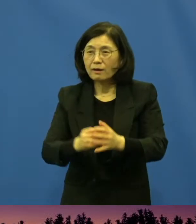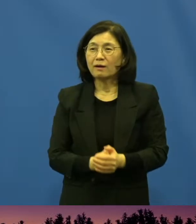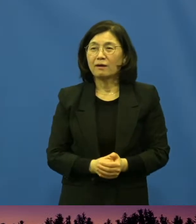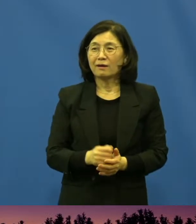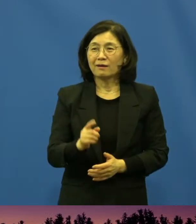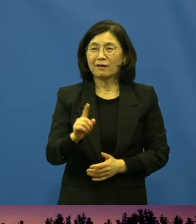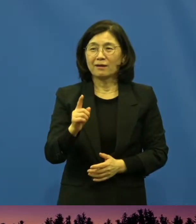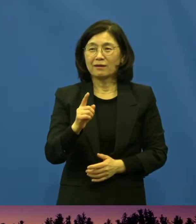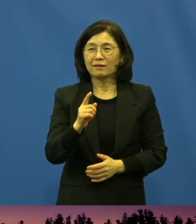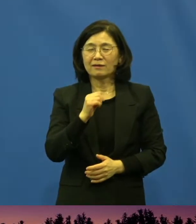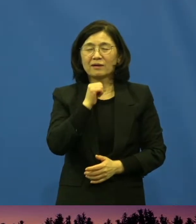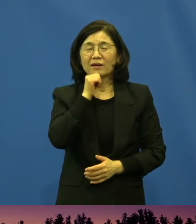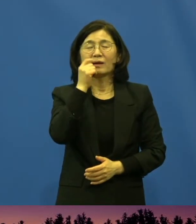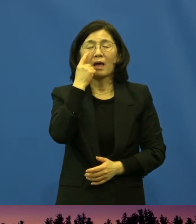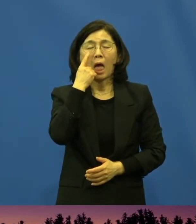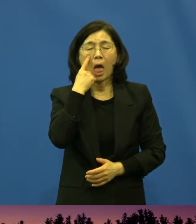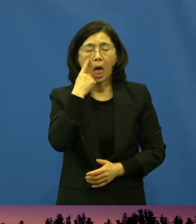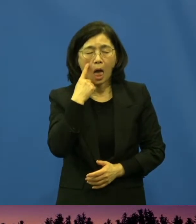깨우는 거예요.